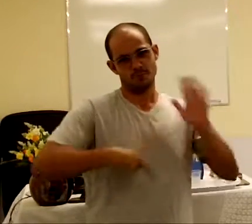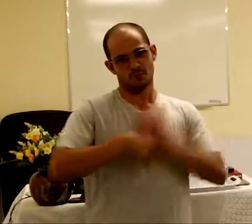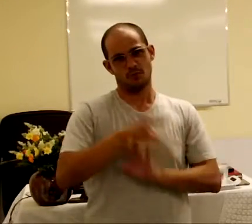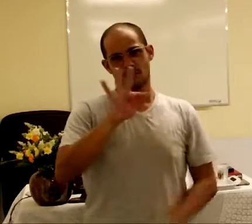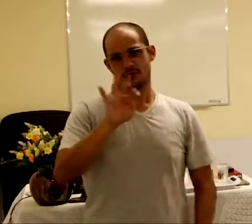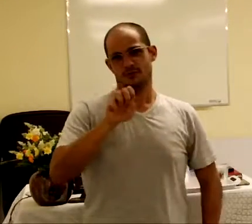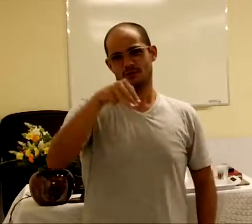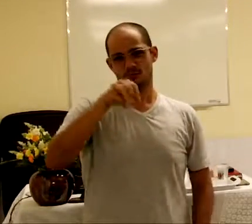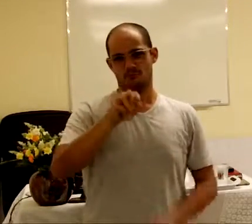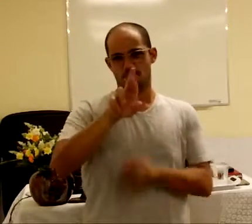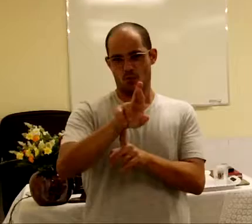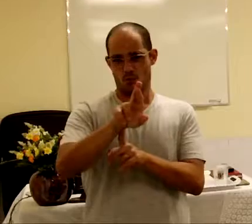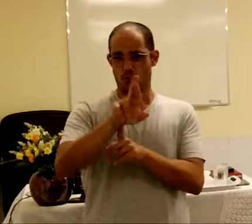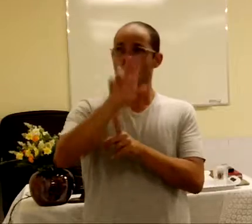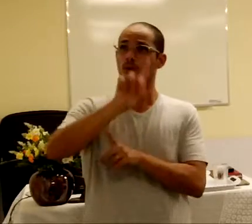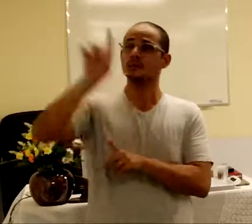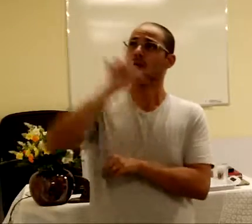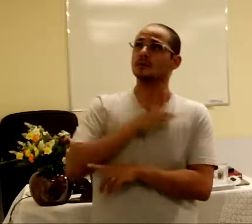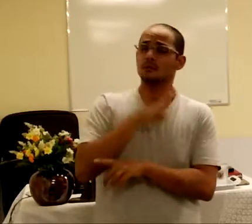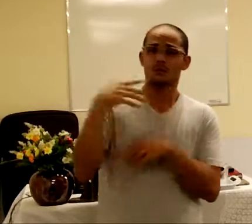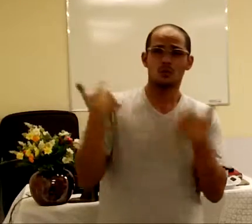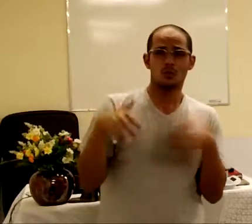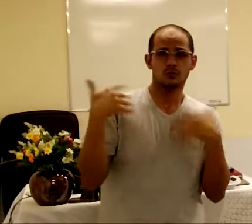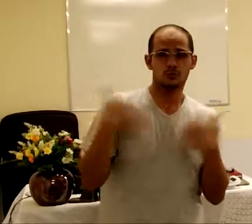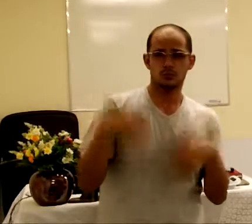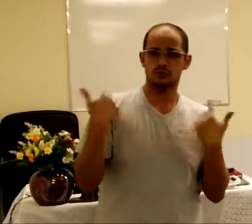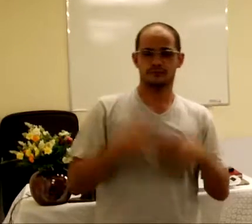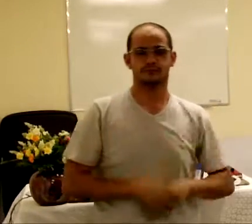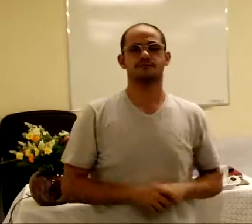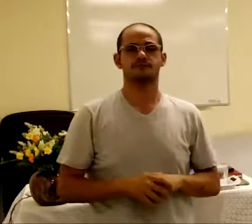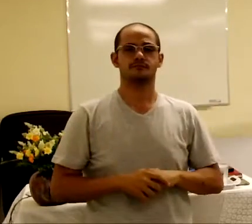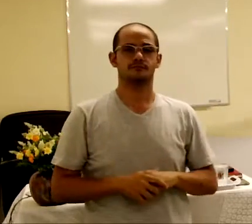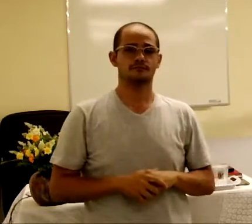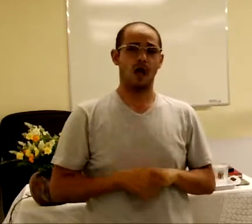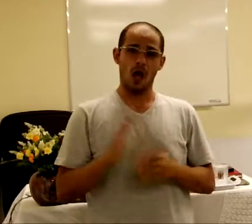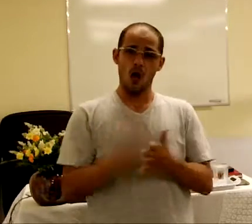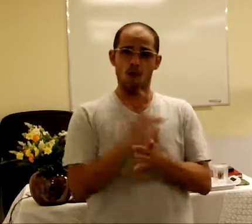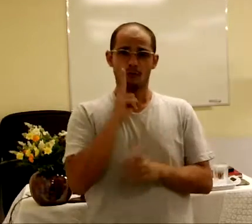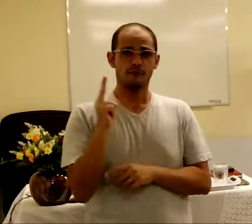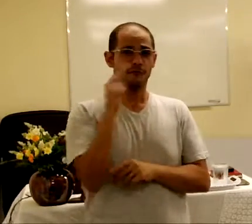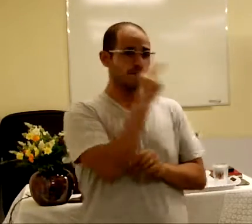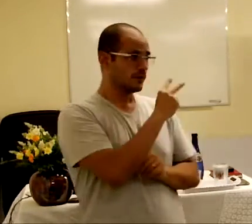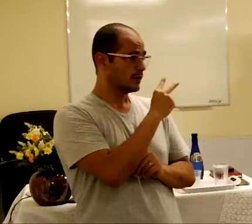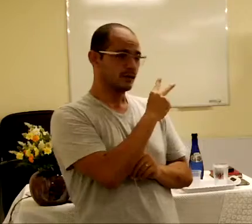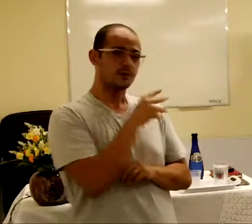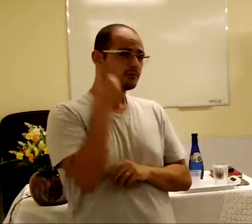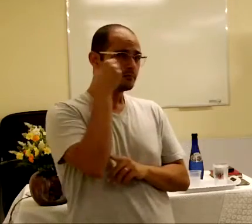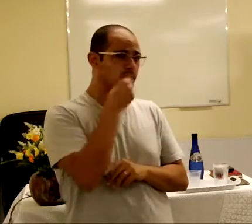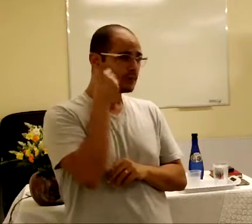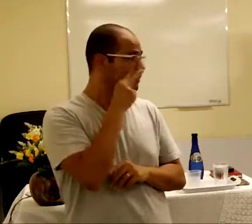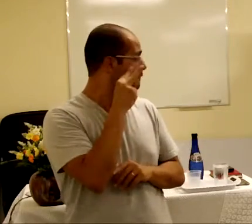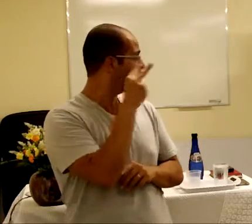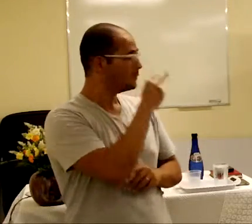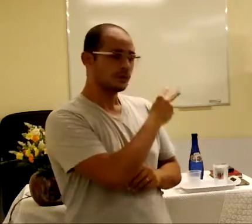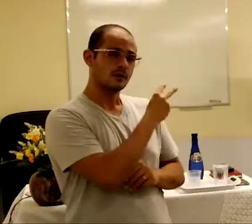Deus. É algo fascinante, tremendo. Muita gente vê Deus aqui. Experimenta Deus